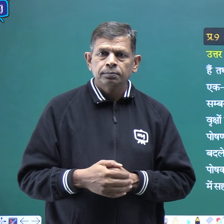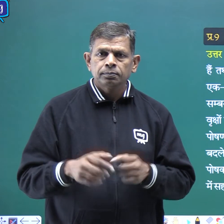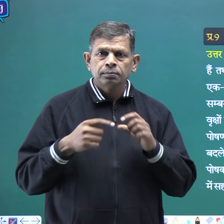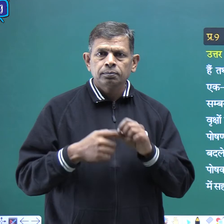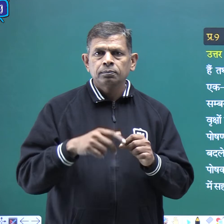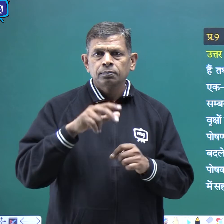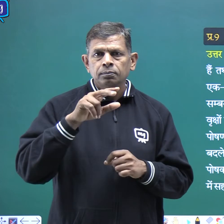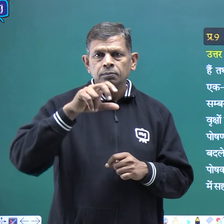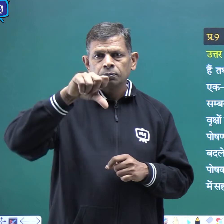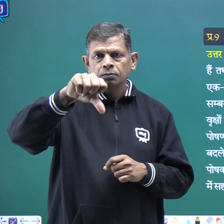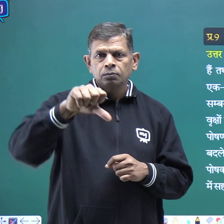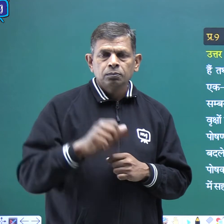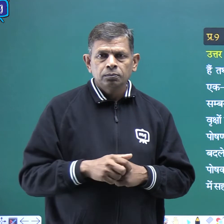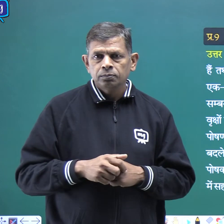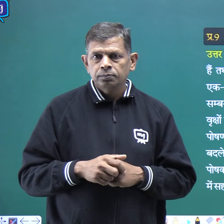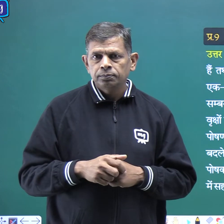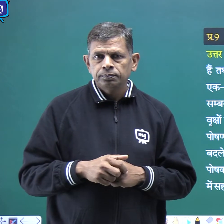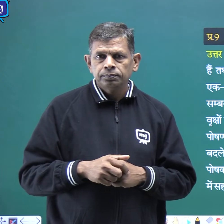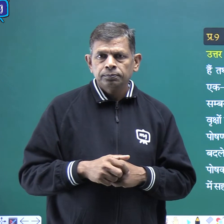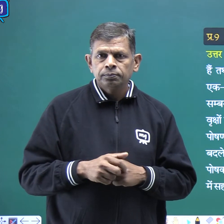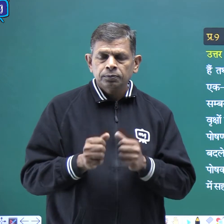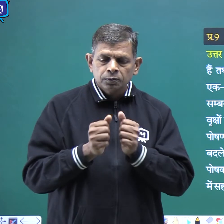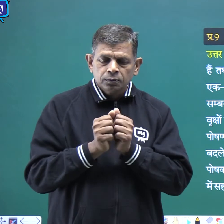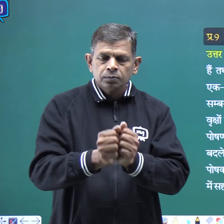प्रश्न 9, सहजीवी संबंध